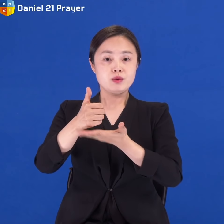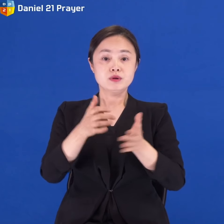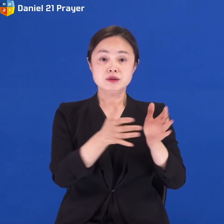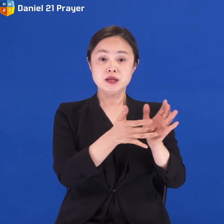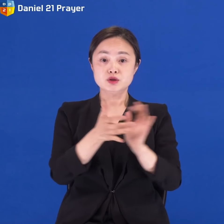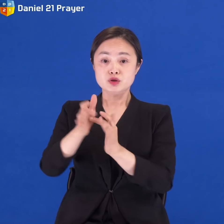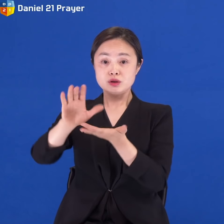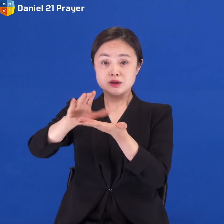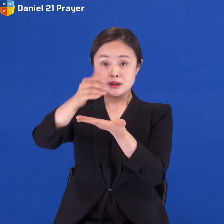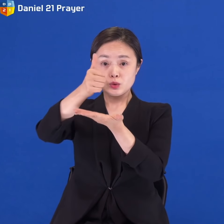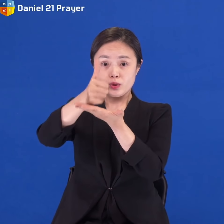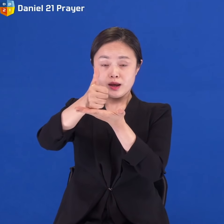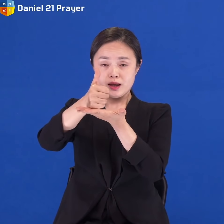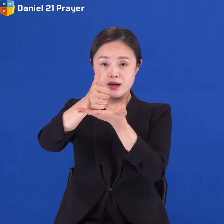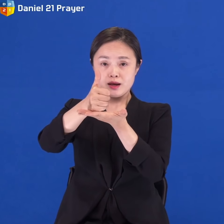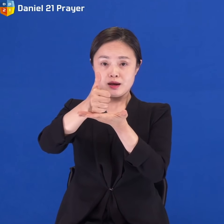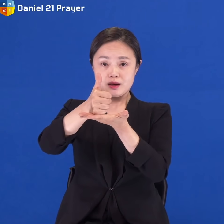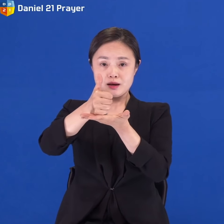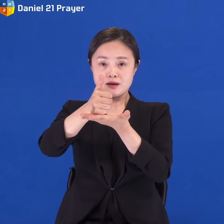그 부활의 소망,